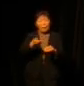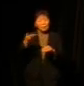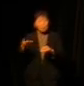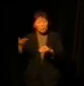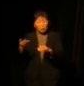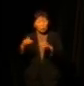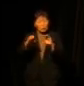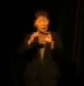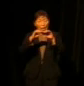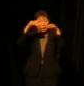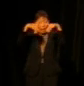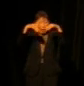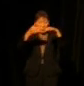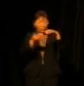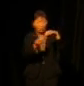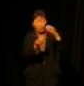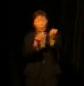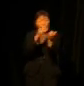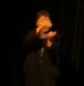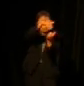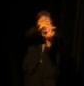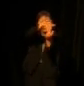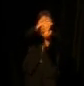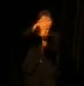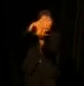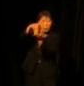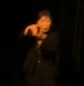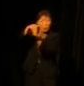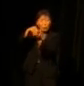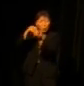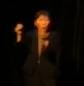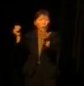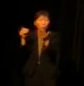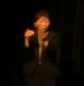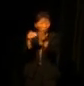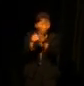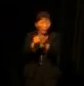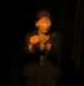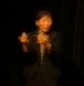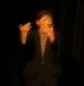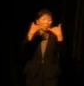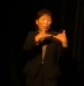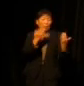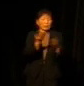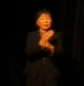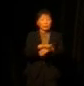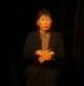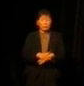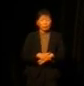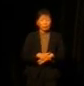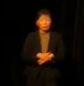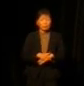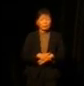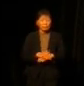が雨どいのところが一番高かったです。それで聞いたことなんですけども、食